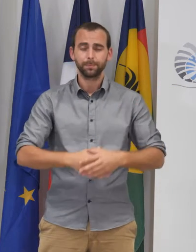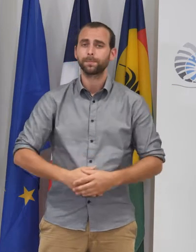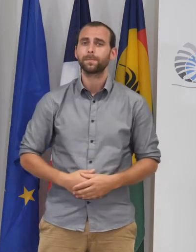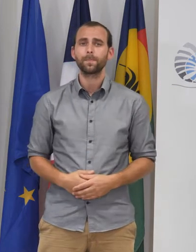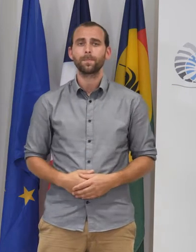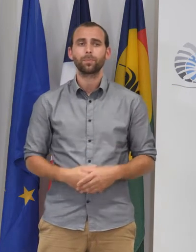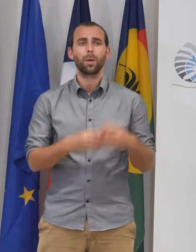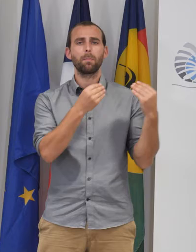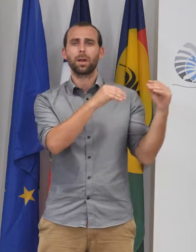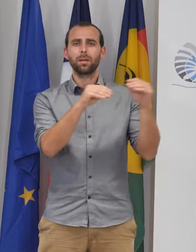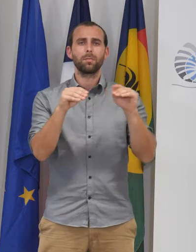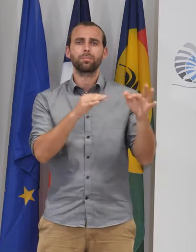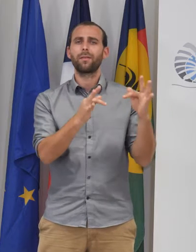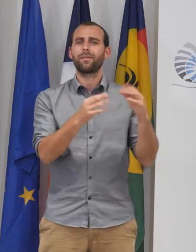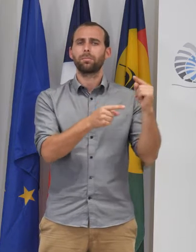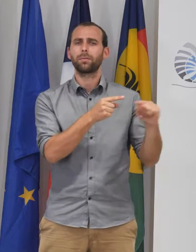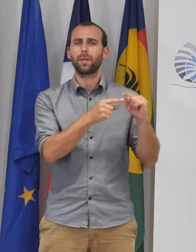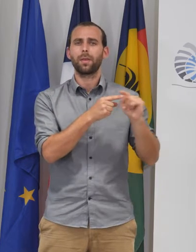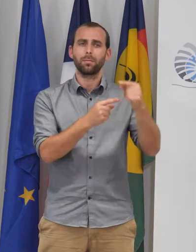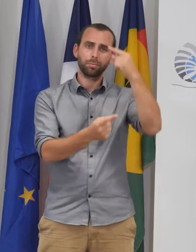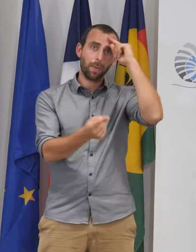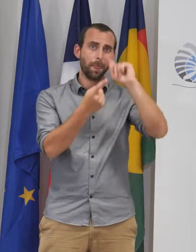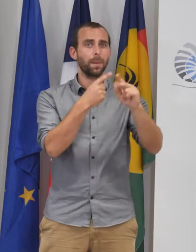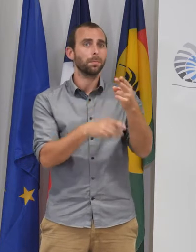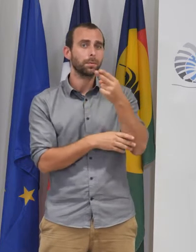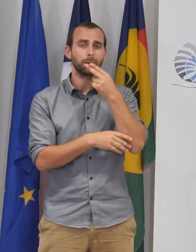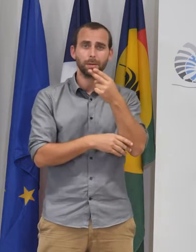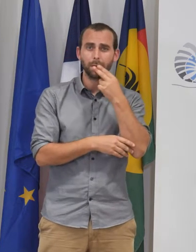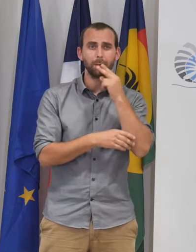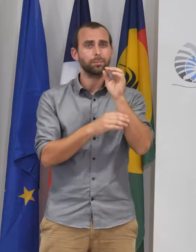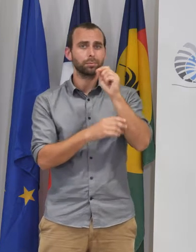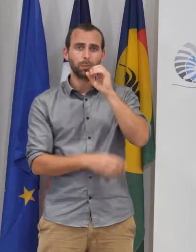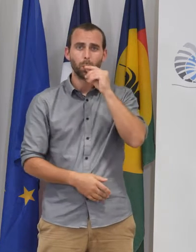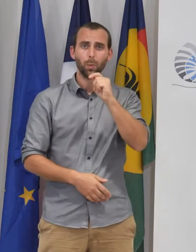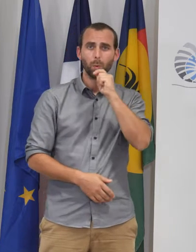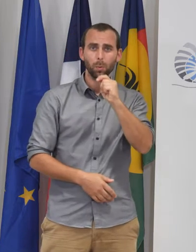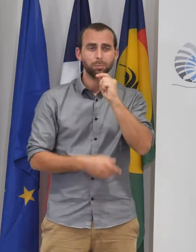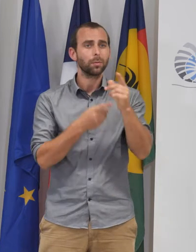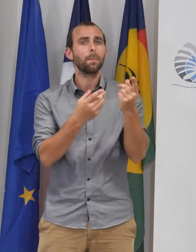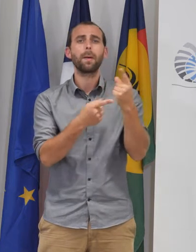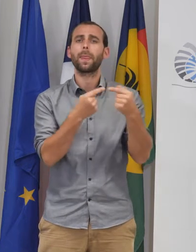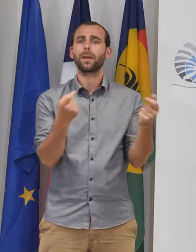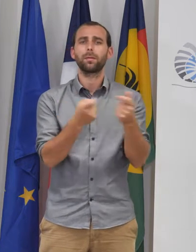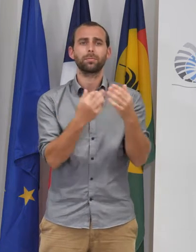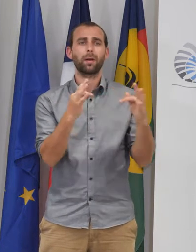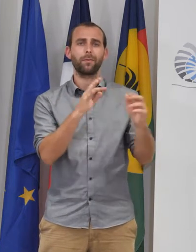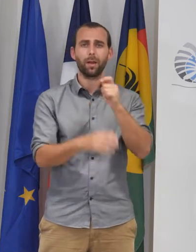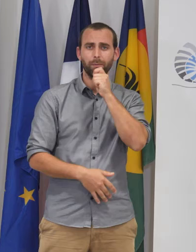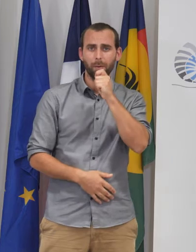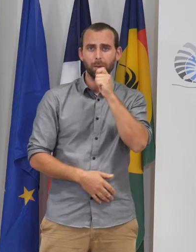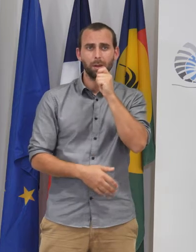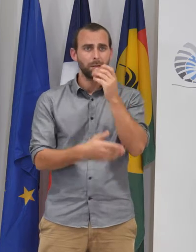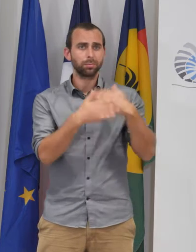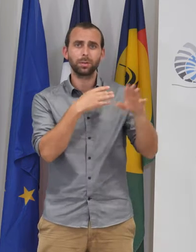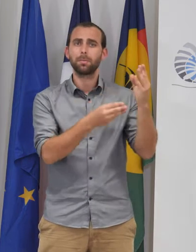Les commerces de détail de produits à base de tabac, cigarettes électroniques, matériel et dispositifs de vapotage en